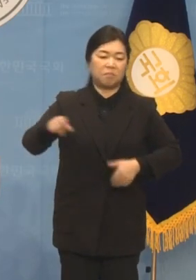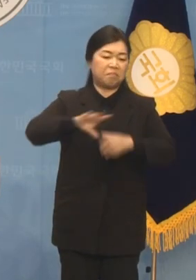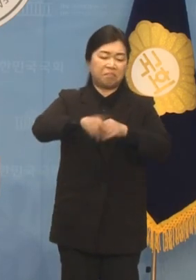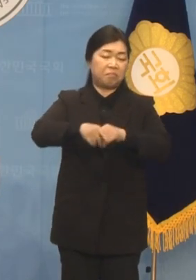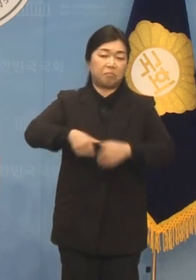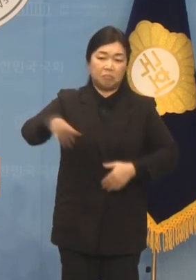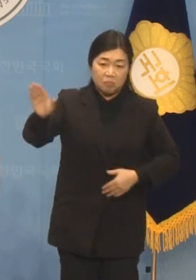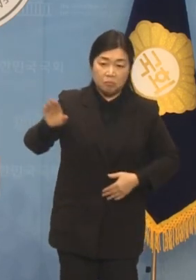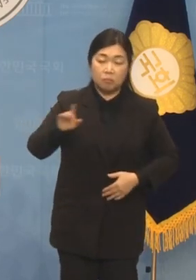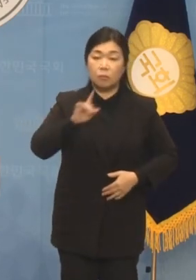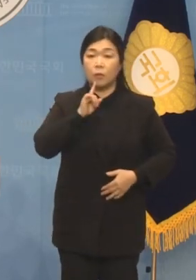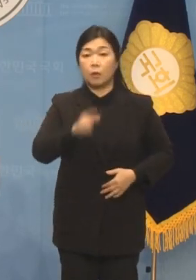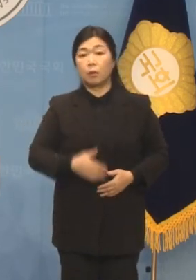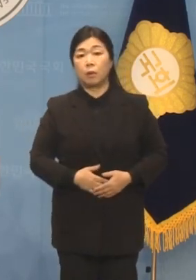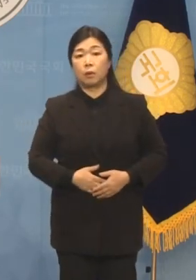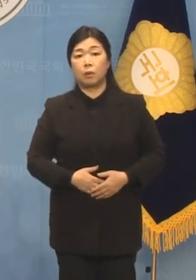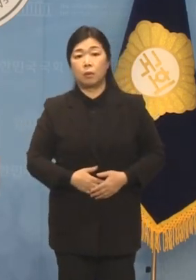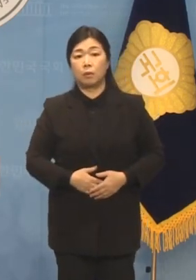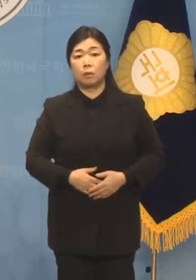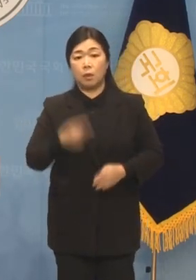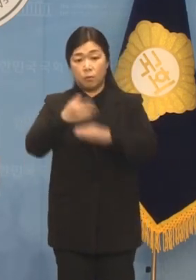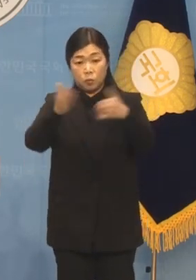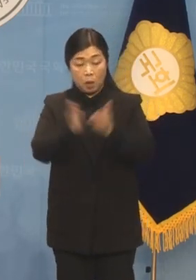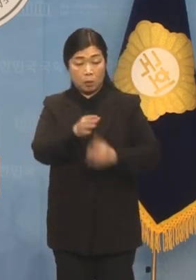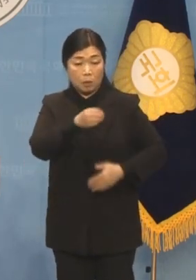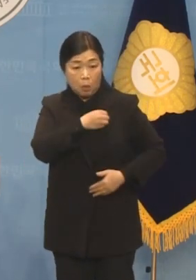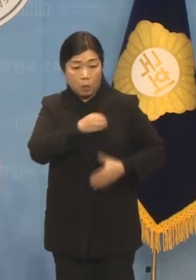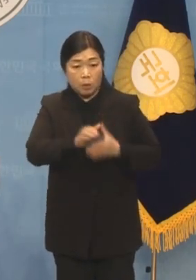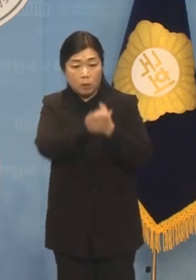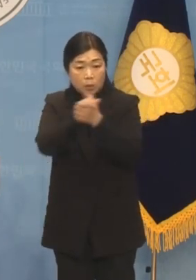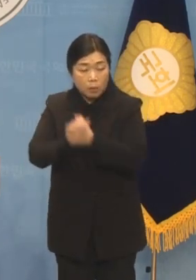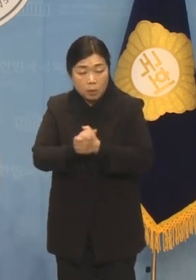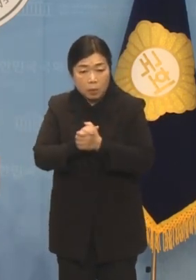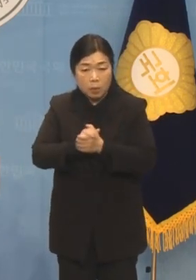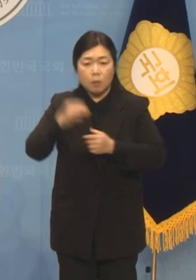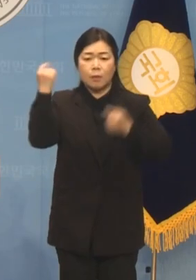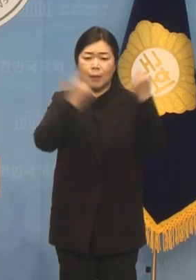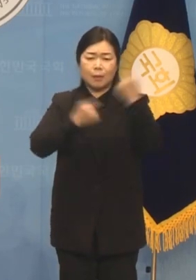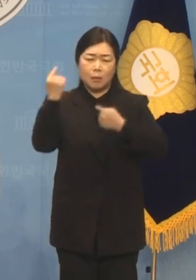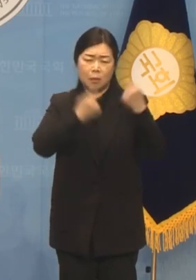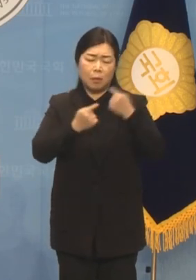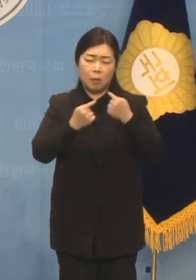동지들의 상처에 이재명 대표는 소금을 뿌렸습니다.